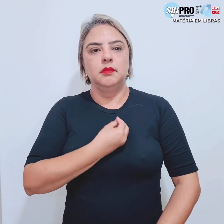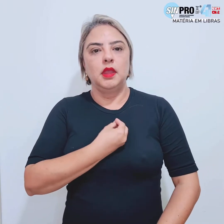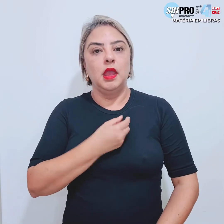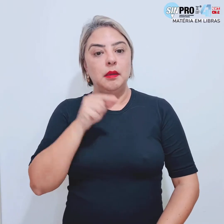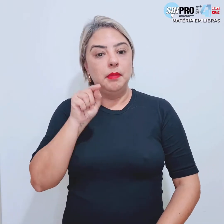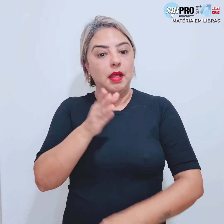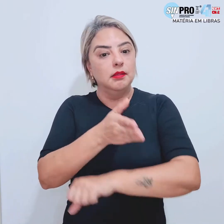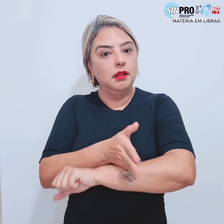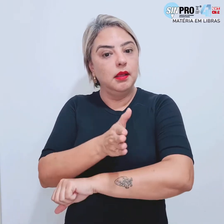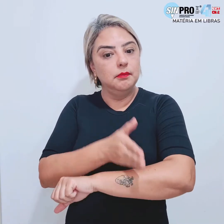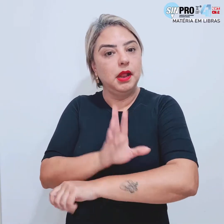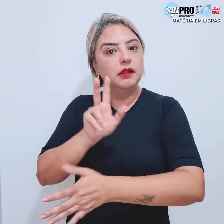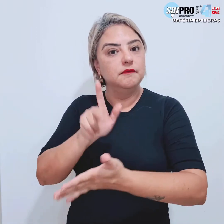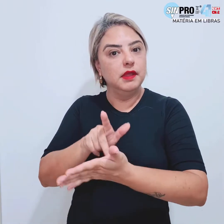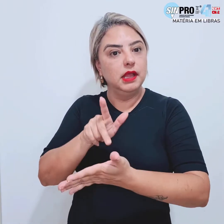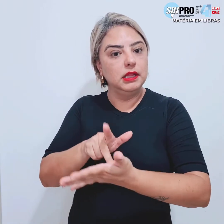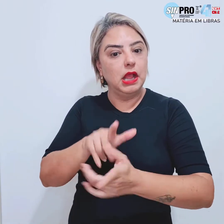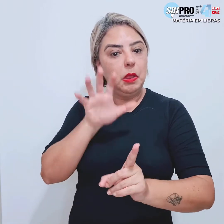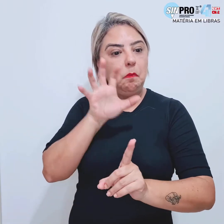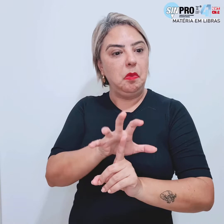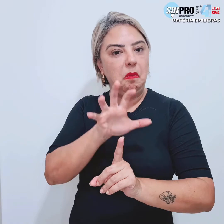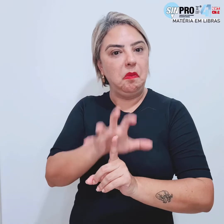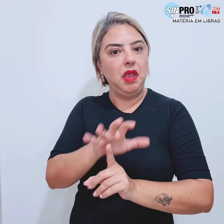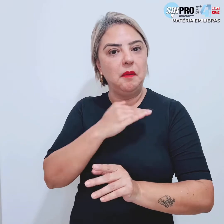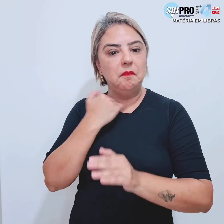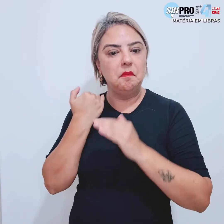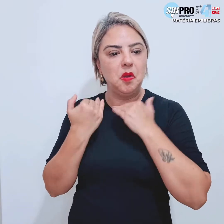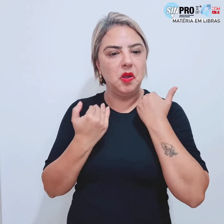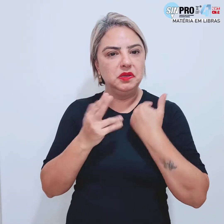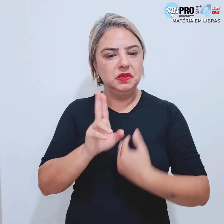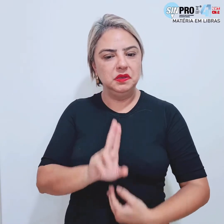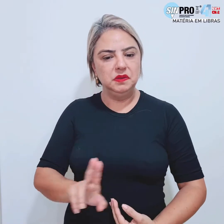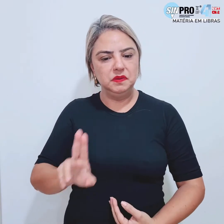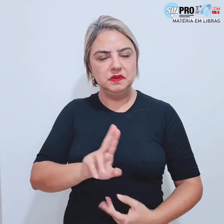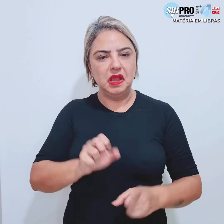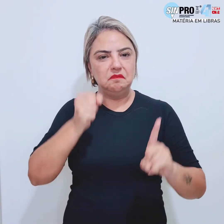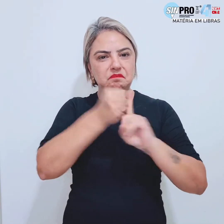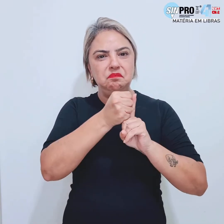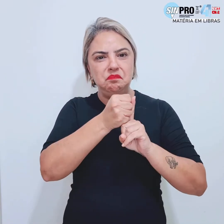na prática, impor a morte e aplicar o genocídio.